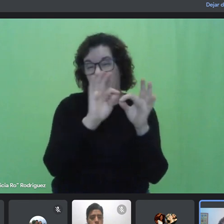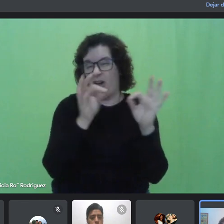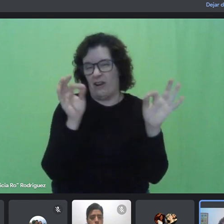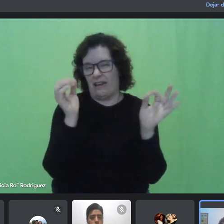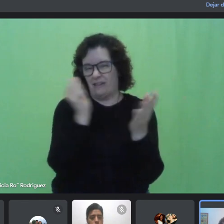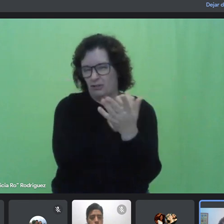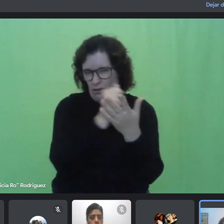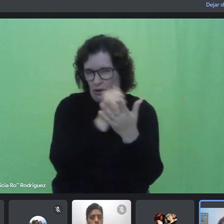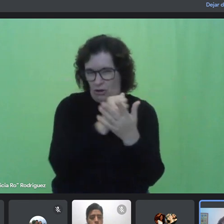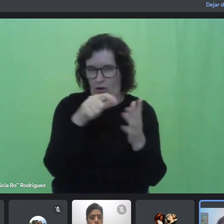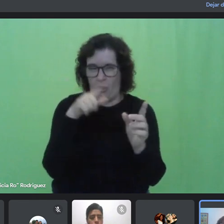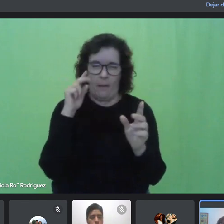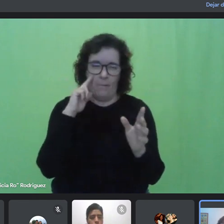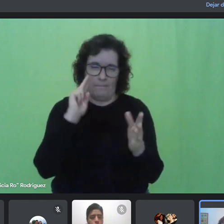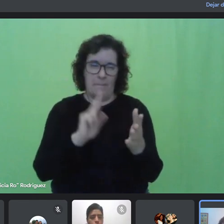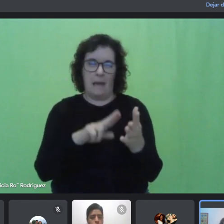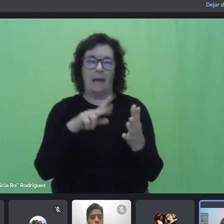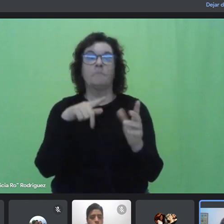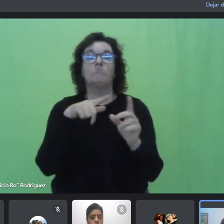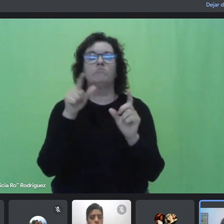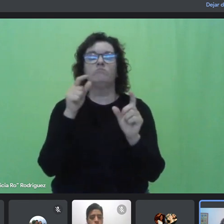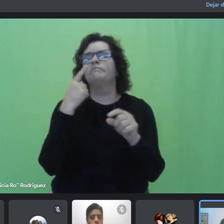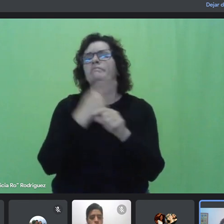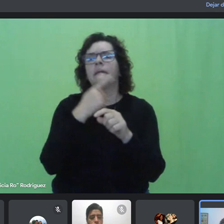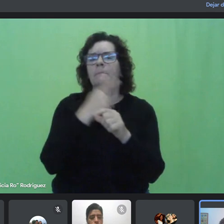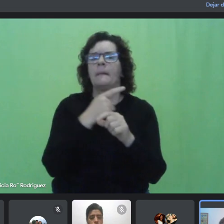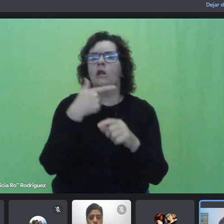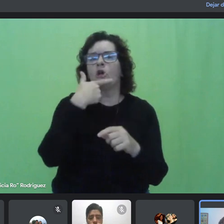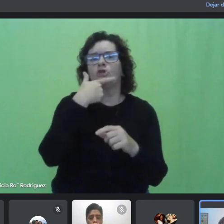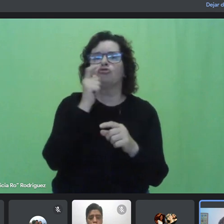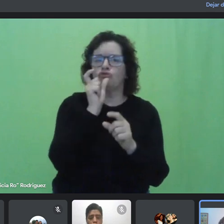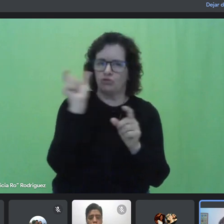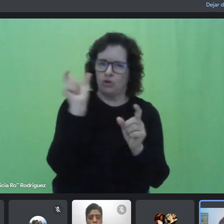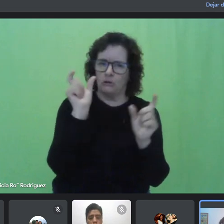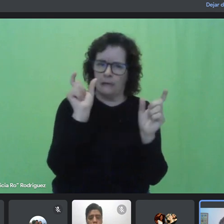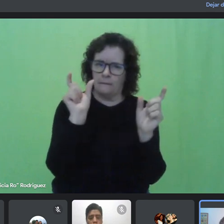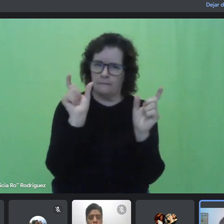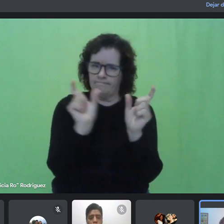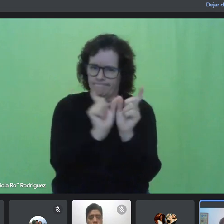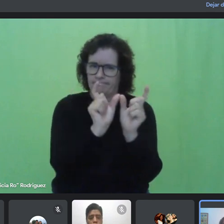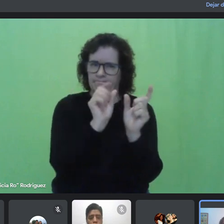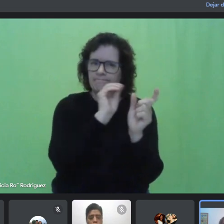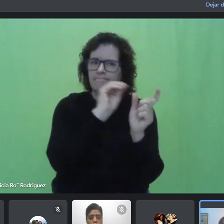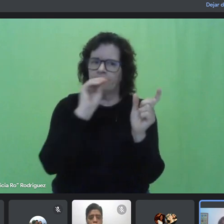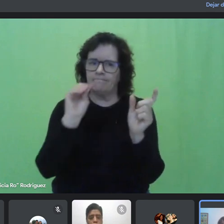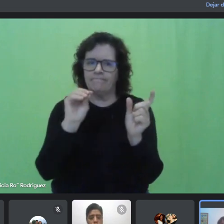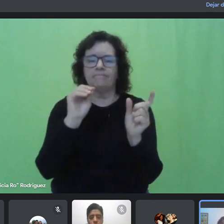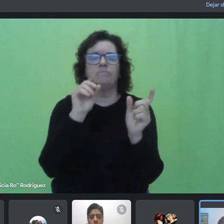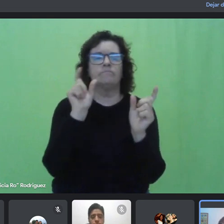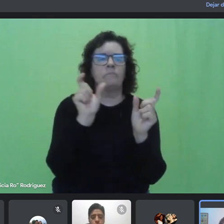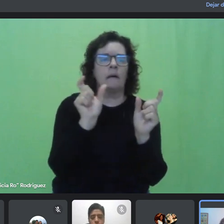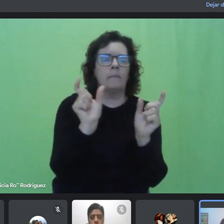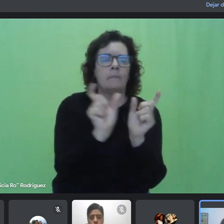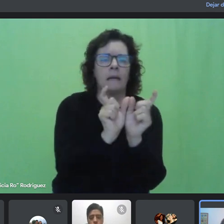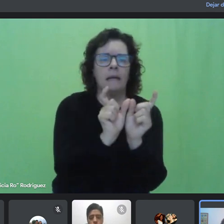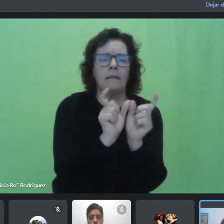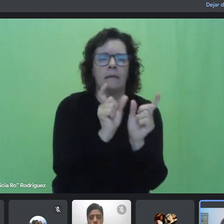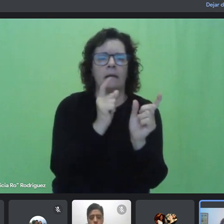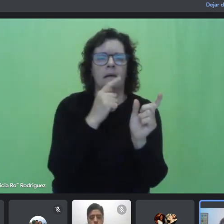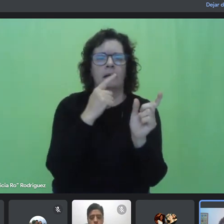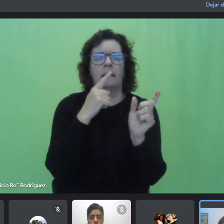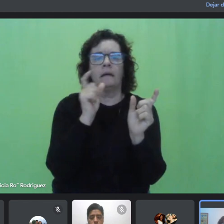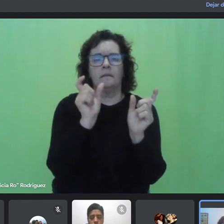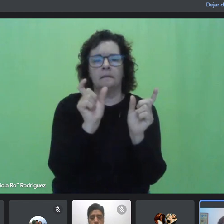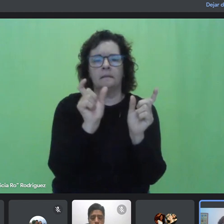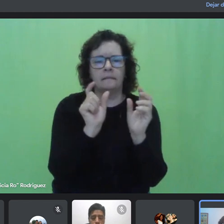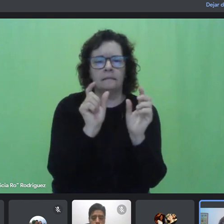Y acá estamos viendo primero los sustantivos, perdón. Dijimos que steering es un sustantivo porque tiene such. ¿Sí? El otro sustantivo no